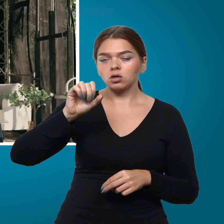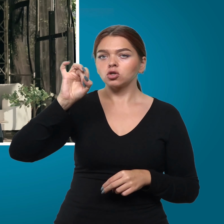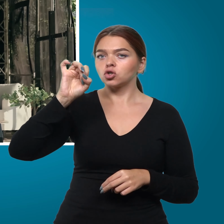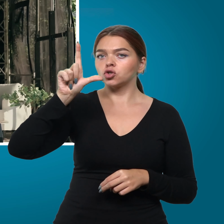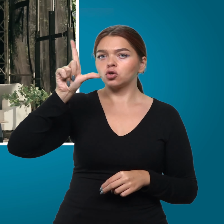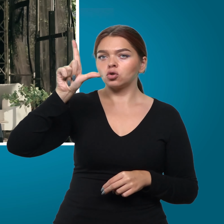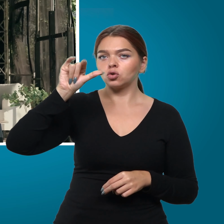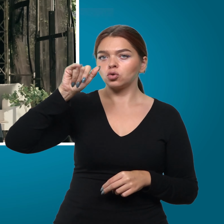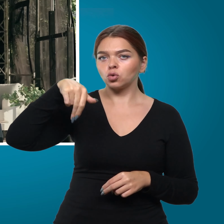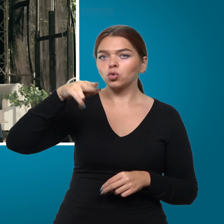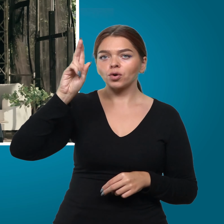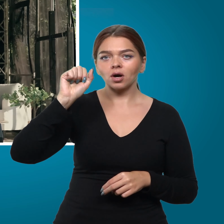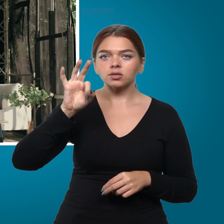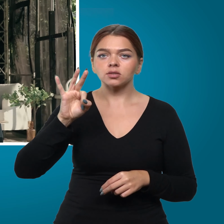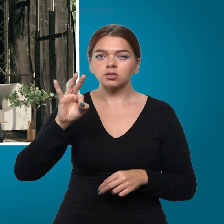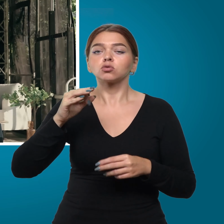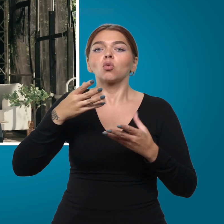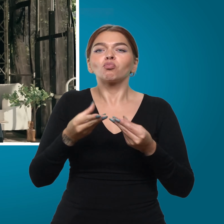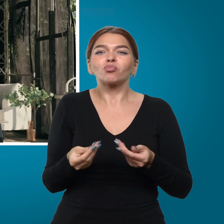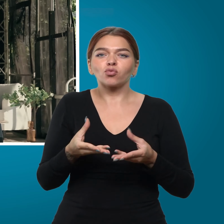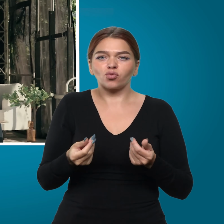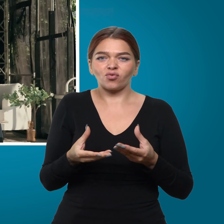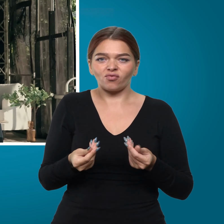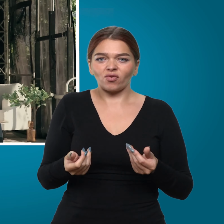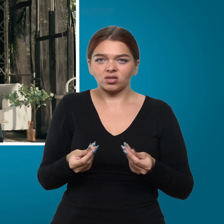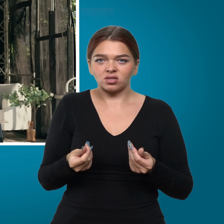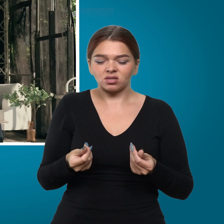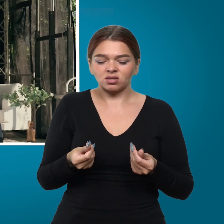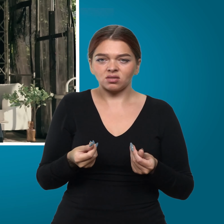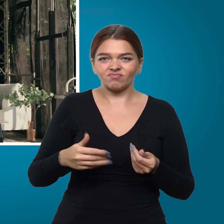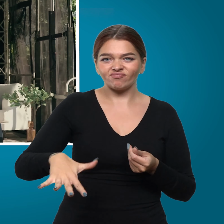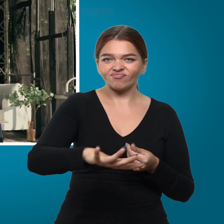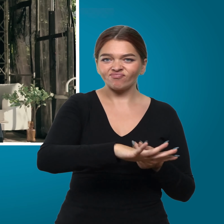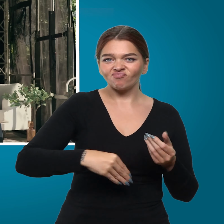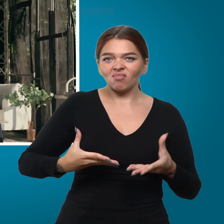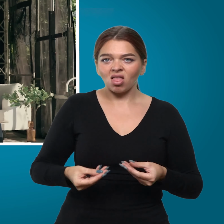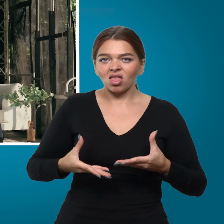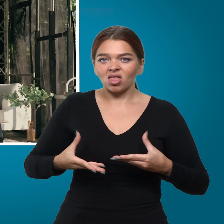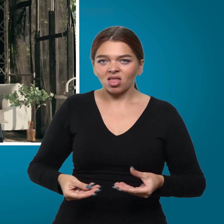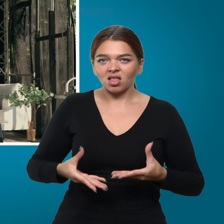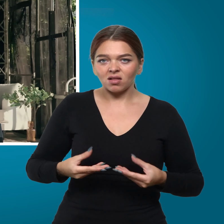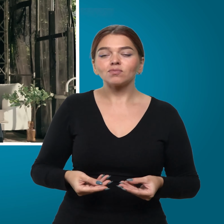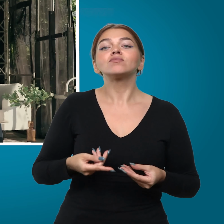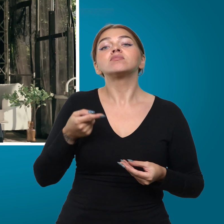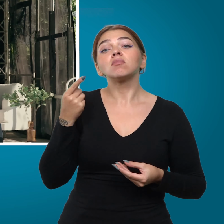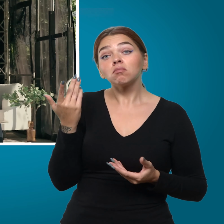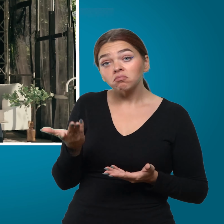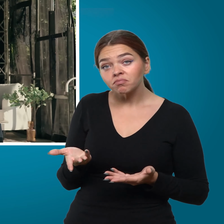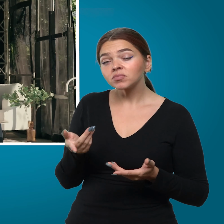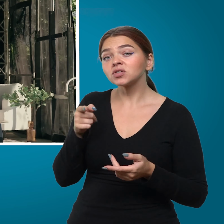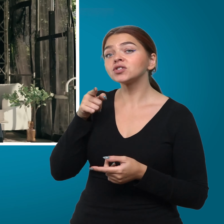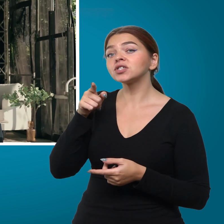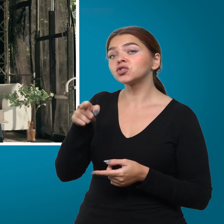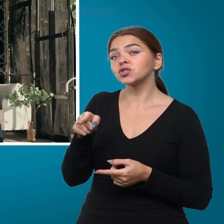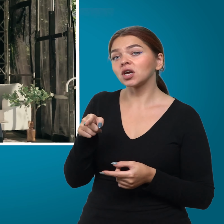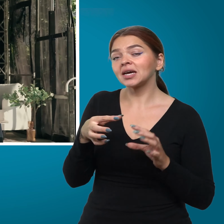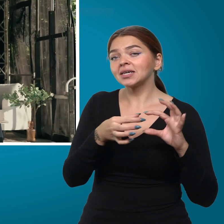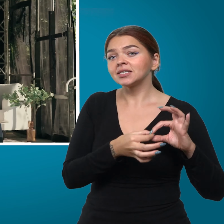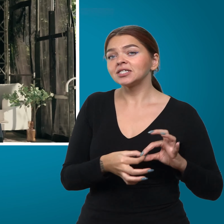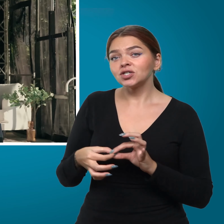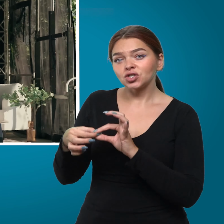Galinės eilės. Ekskursijai autobusas galiorka, pats linksmiausias. Jo. Kiti nežino žodžio, vat, įlipau į šliuką. O, iš